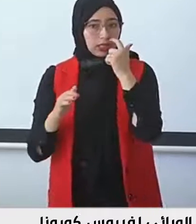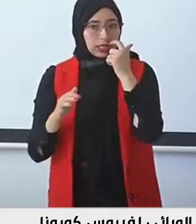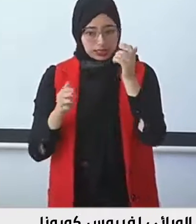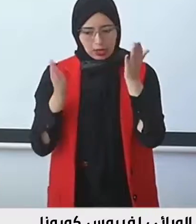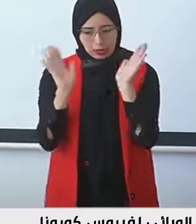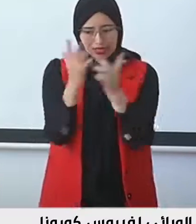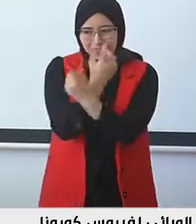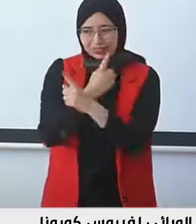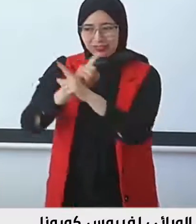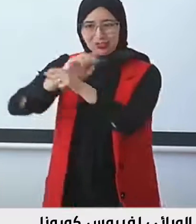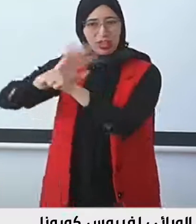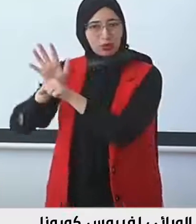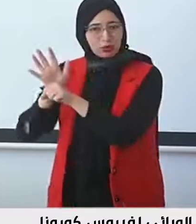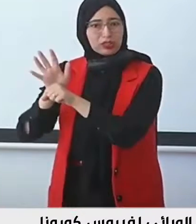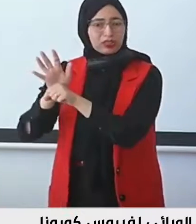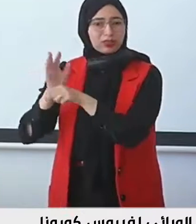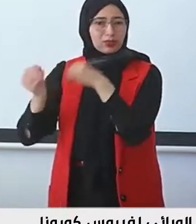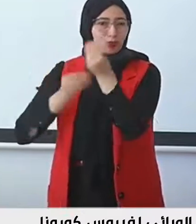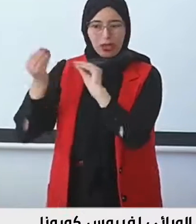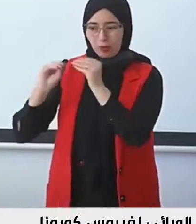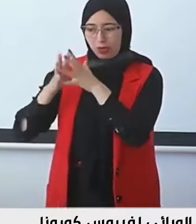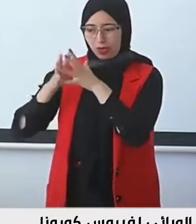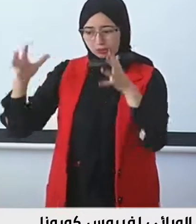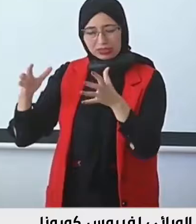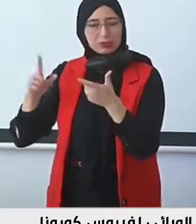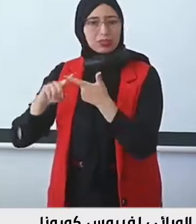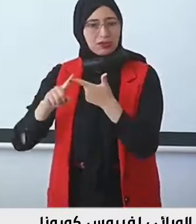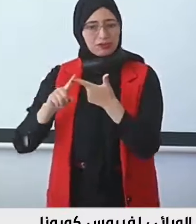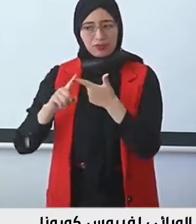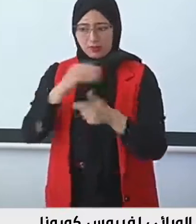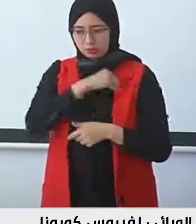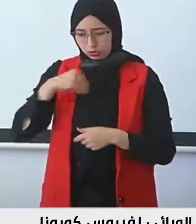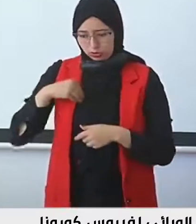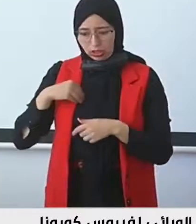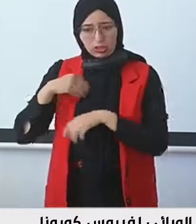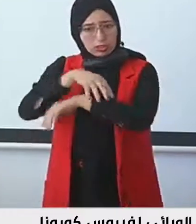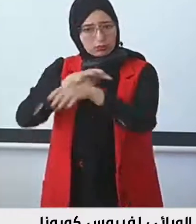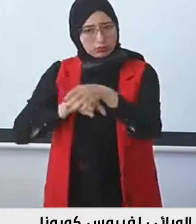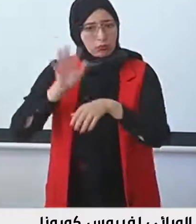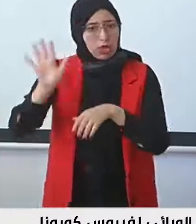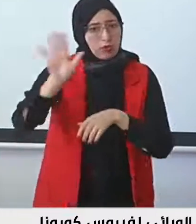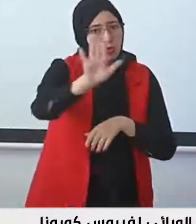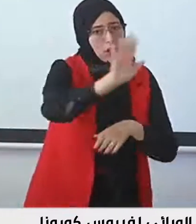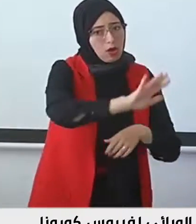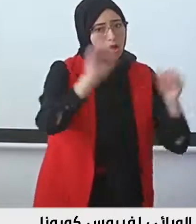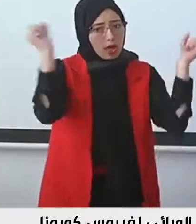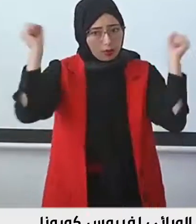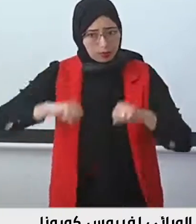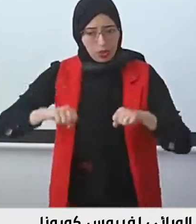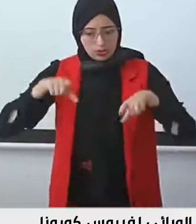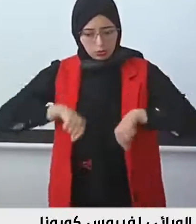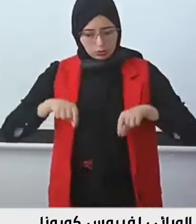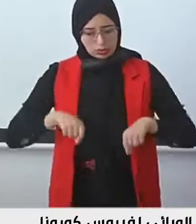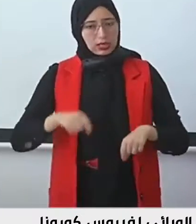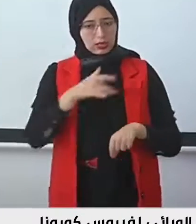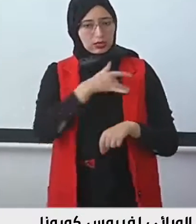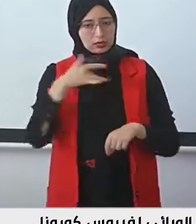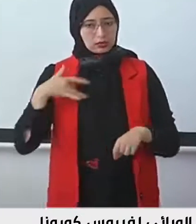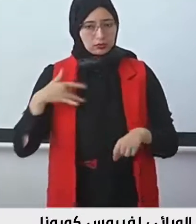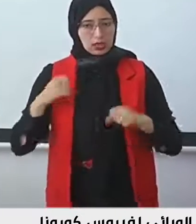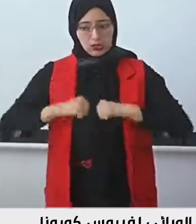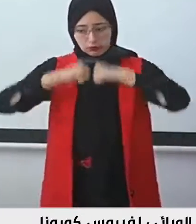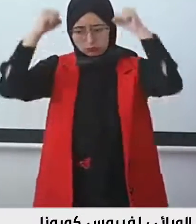الجهوية لمجابهة الكوارث، فما السلطات الصحية المحلية والسلطات المحلية السلطات الصحية على